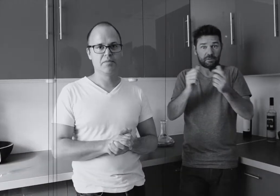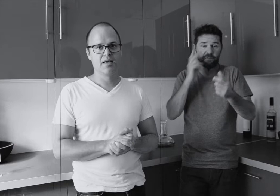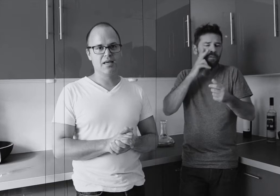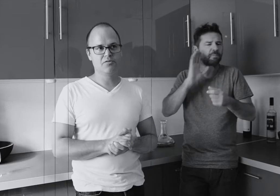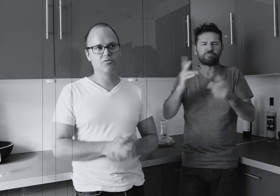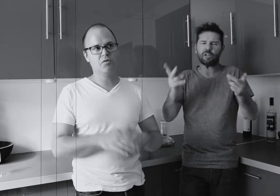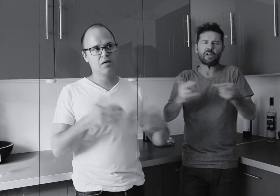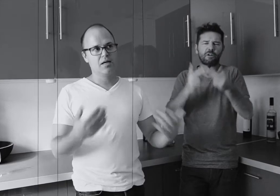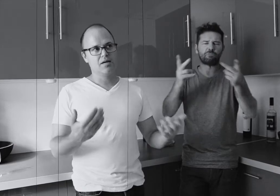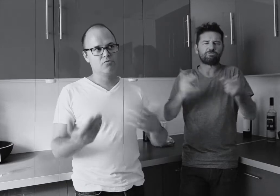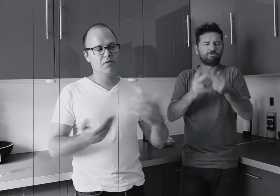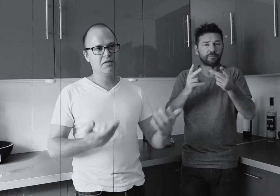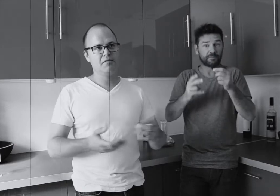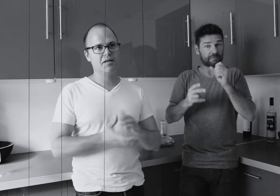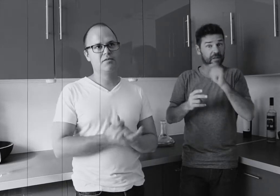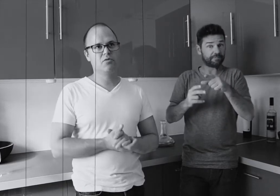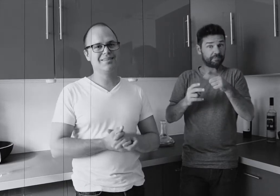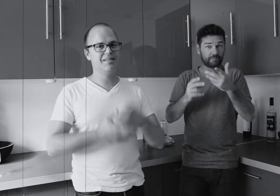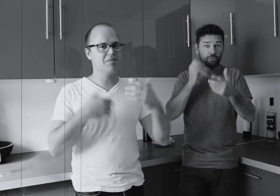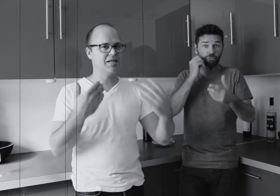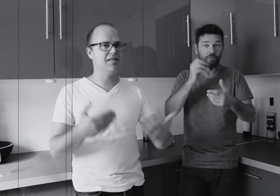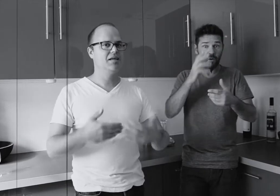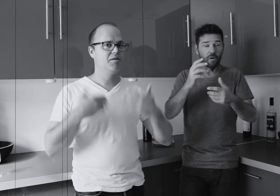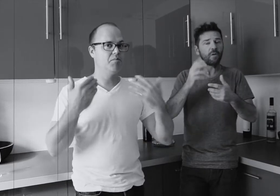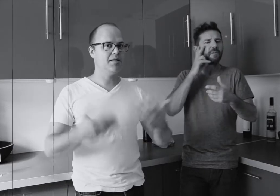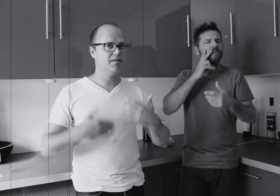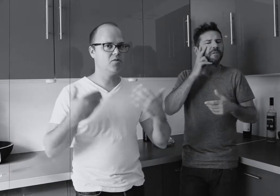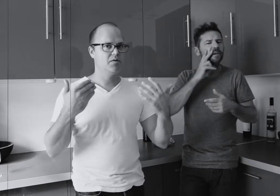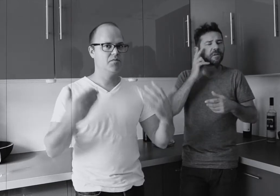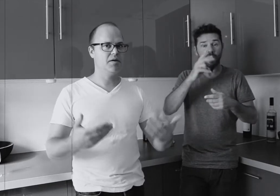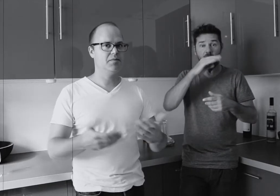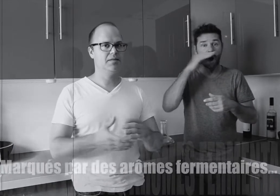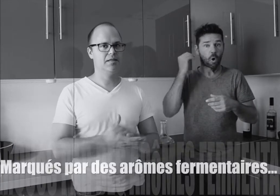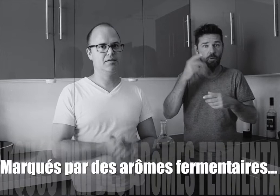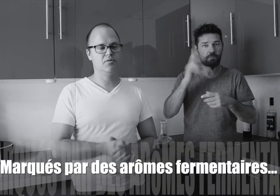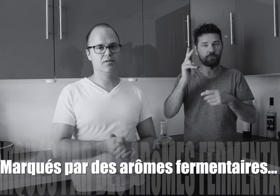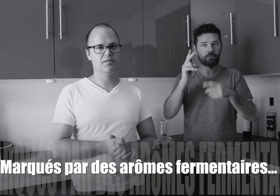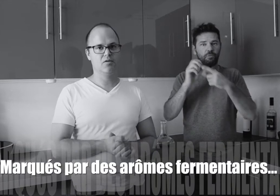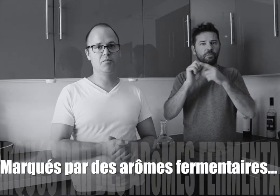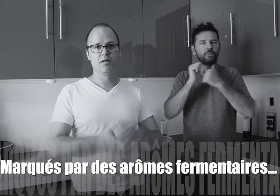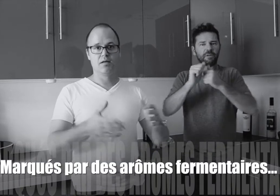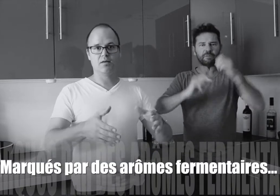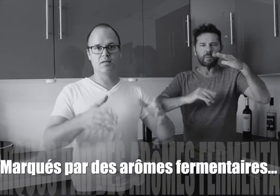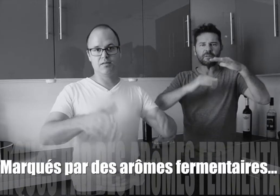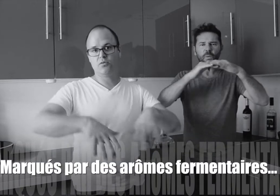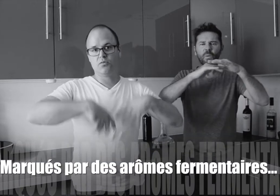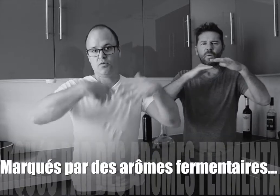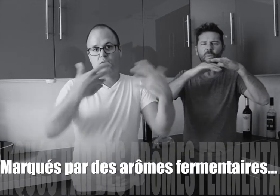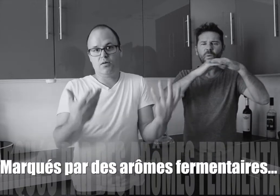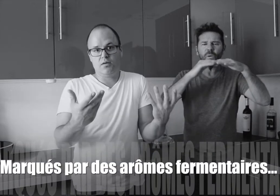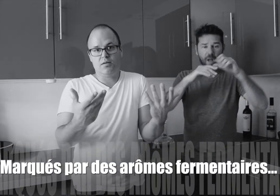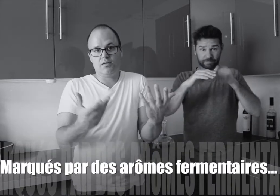vin. Et ce sont souvent des vins qui sont assez marqués par les arômes fermentaires, donc les arômes qui